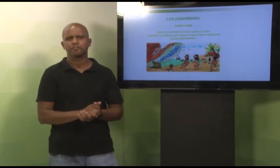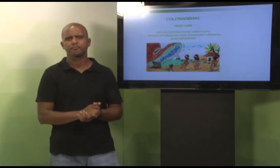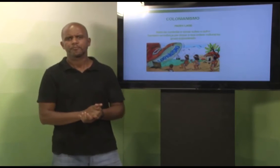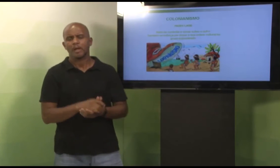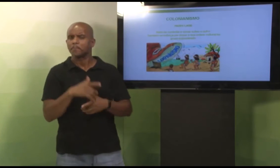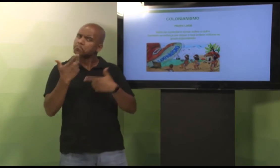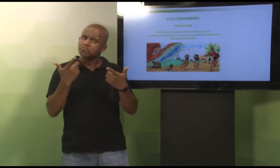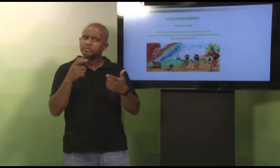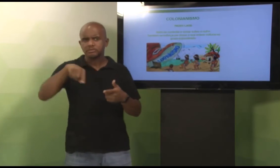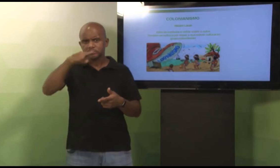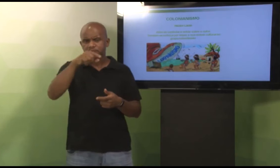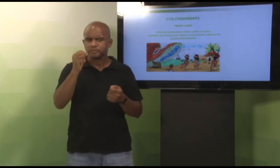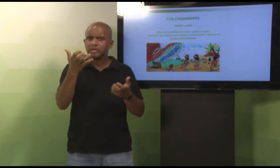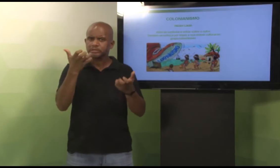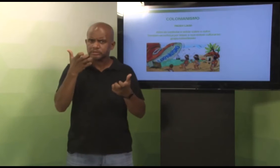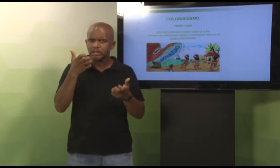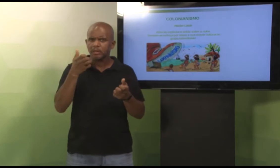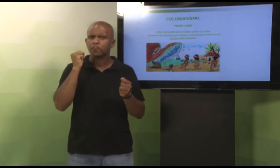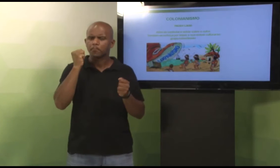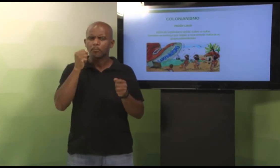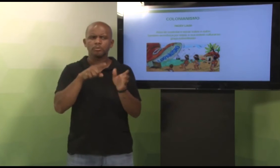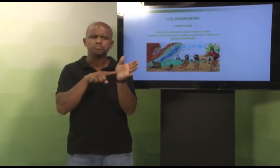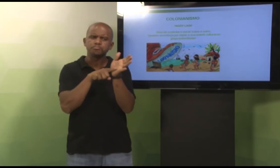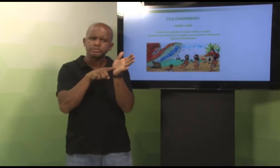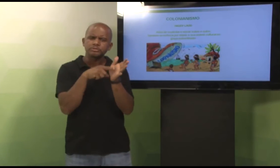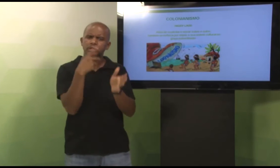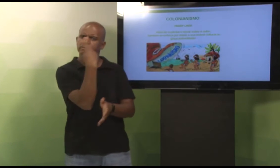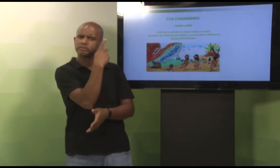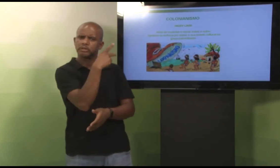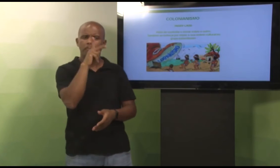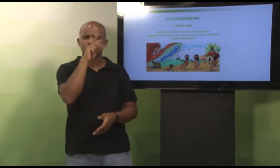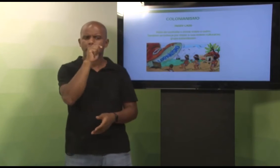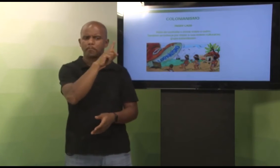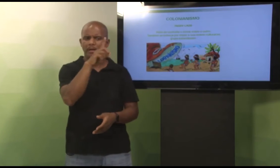proposta. Se vocês quiserem, vocês podem pesquisar